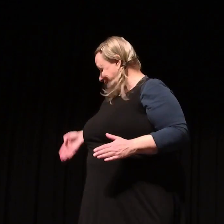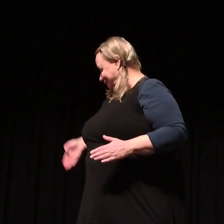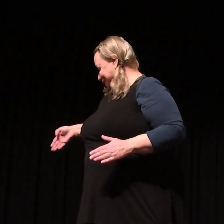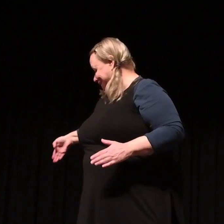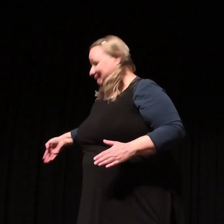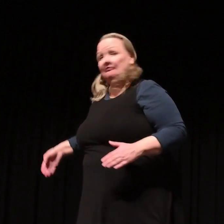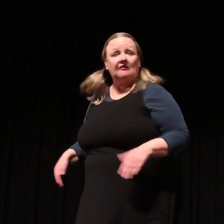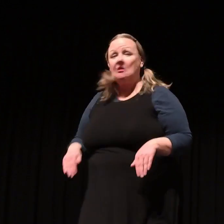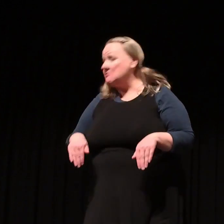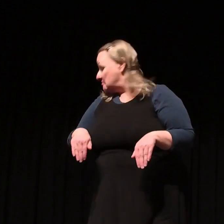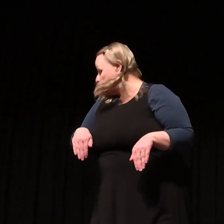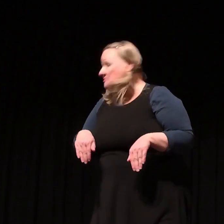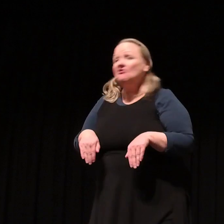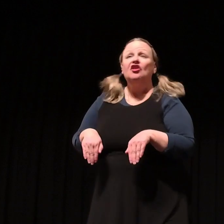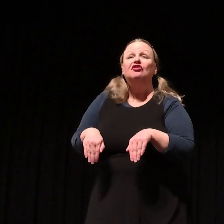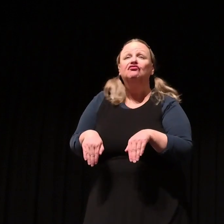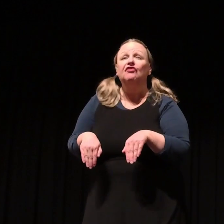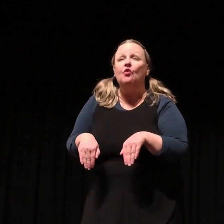3 bébés,